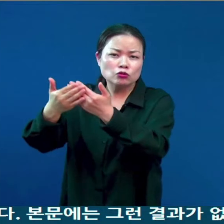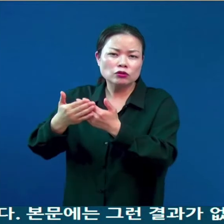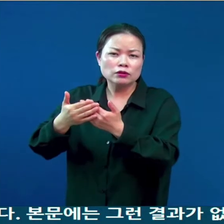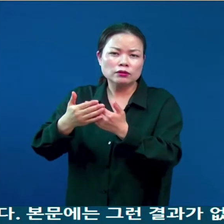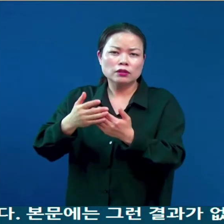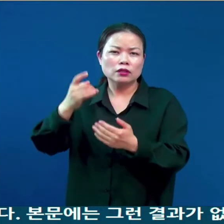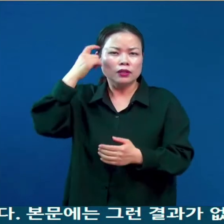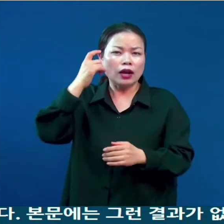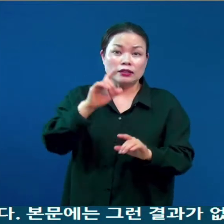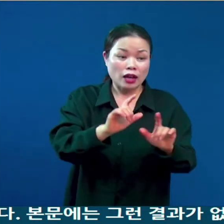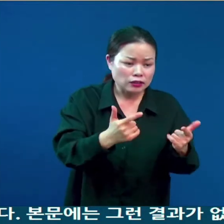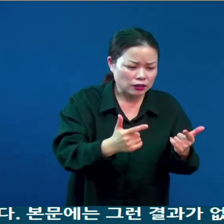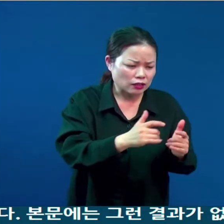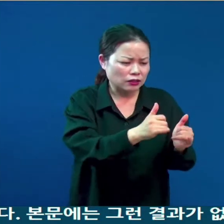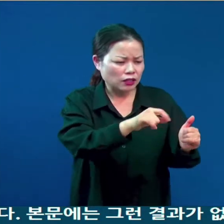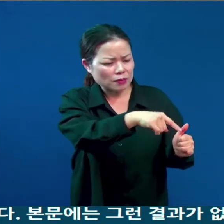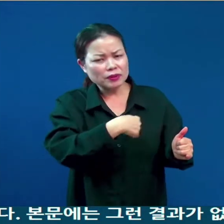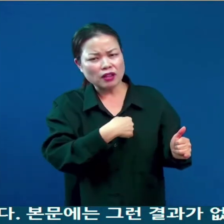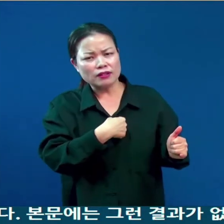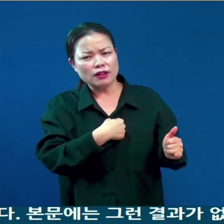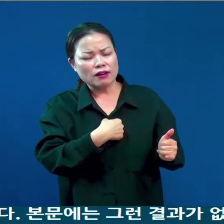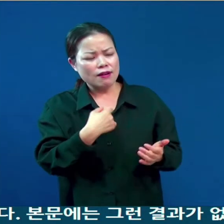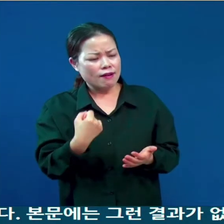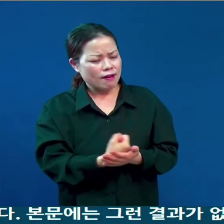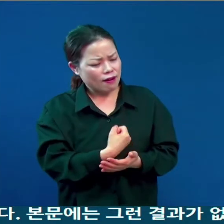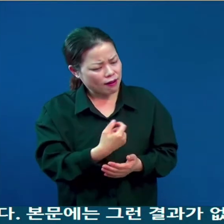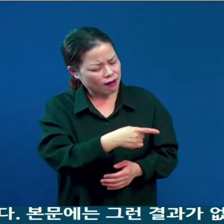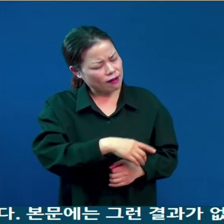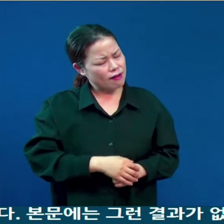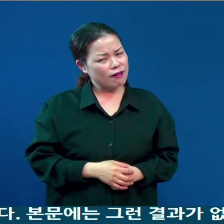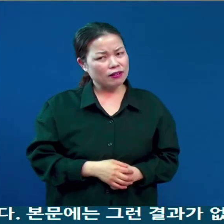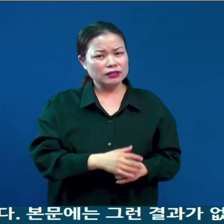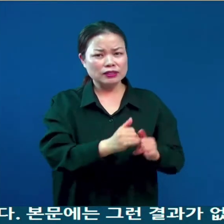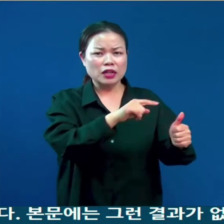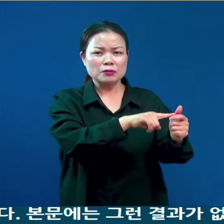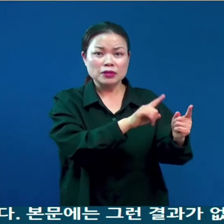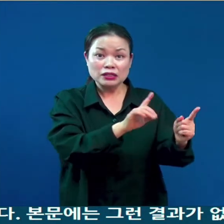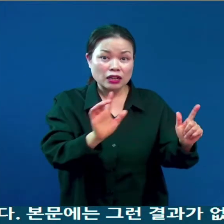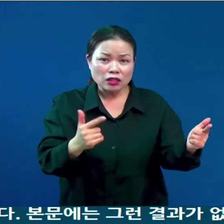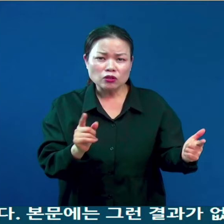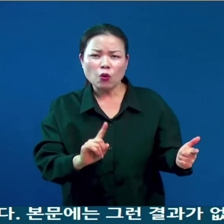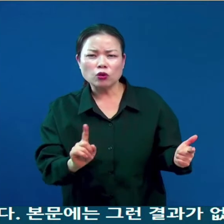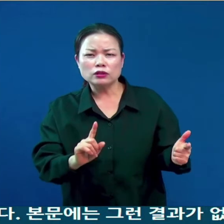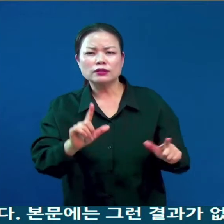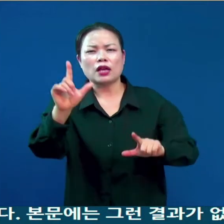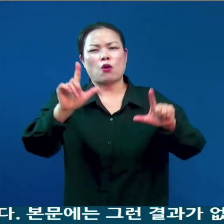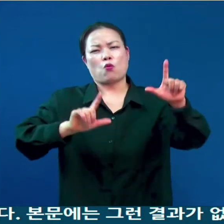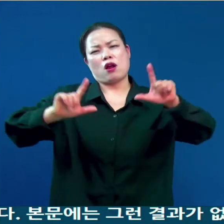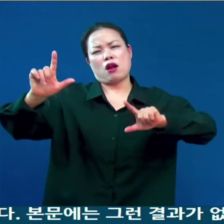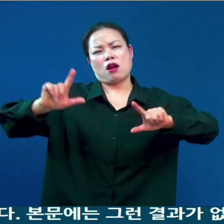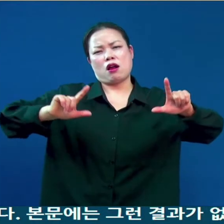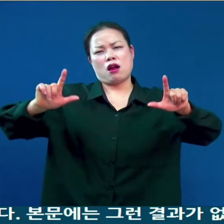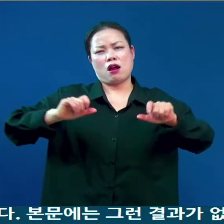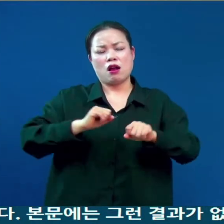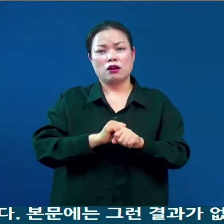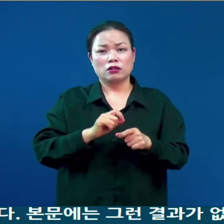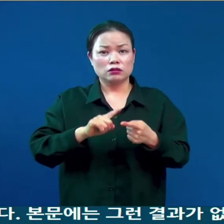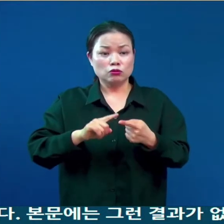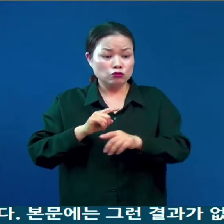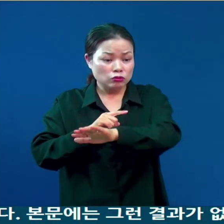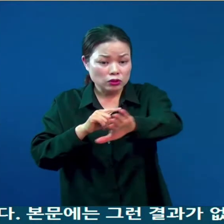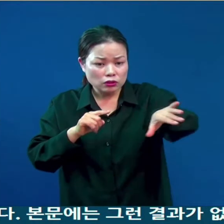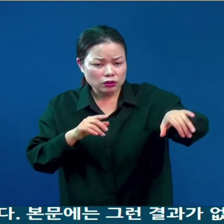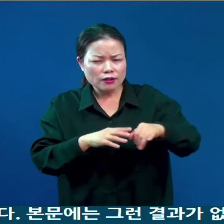묵상하는 것이 아니라 그 사람이 나에게 서운해한 일, 아니면 그 사람의 대상이 아니라 내가 어떤 처해 있는 상황, 그 상황들을